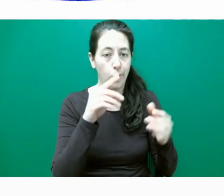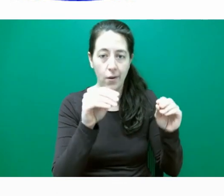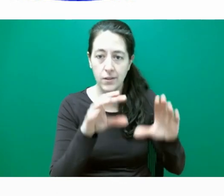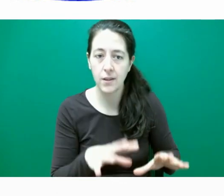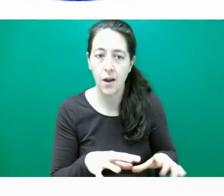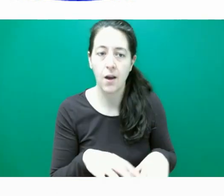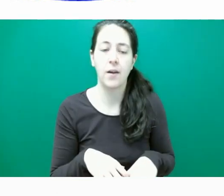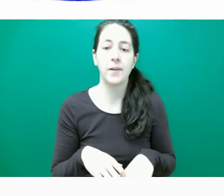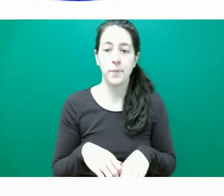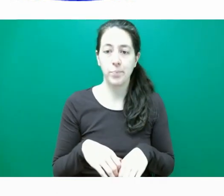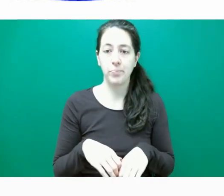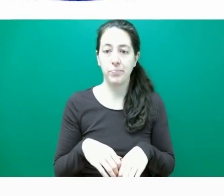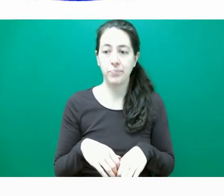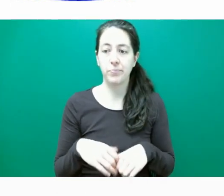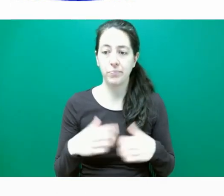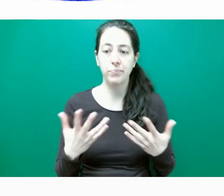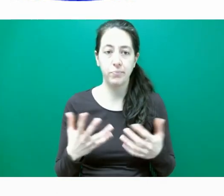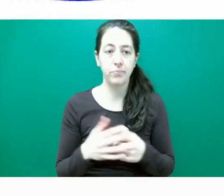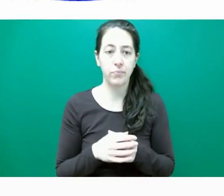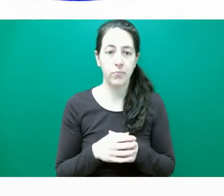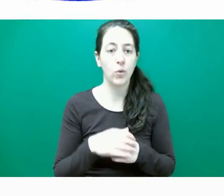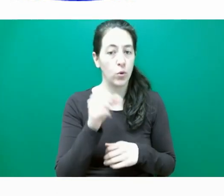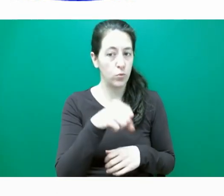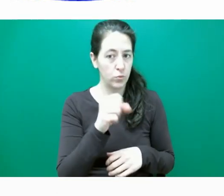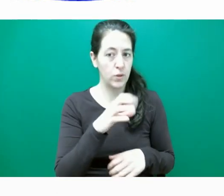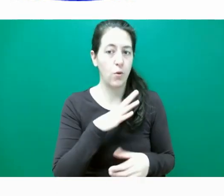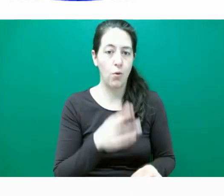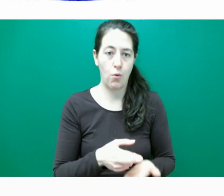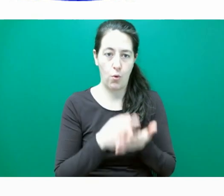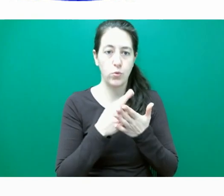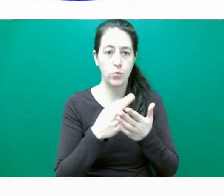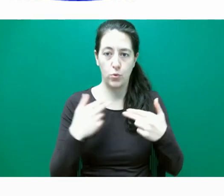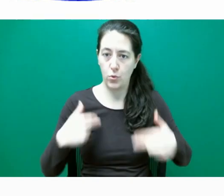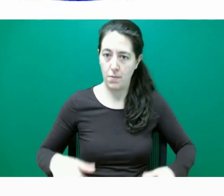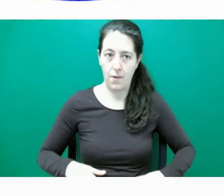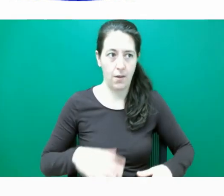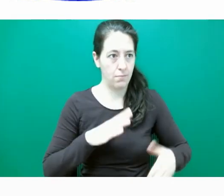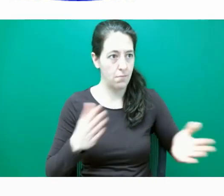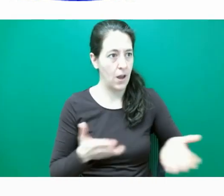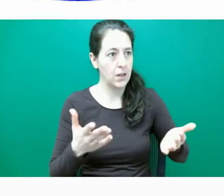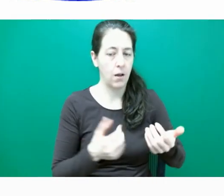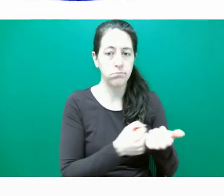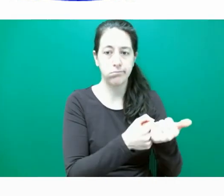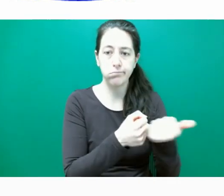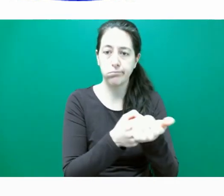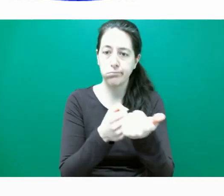oui, il y a les ressources humaines donc qui sont présentes pour accompagner les